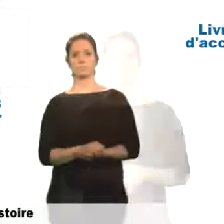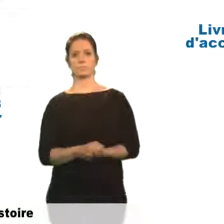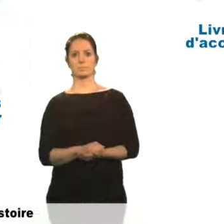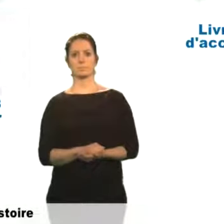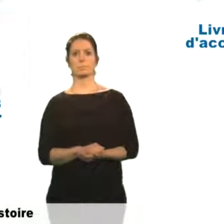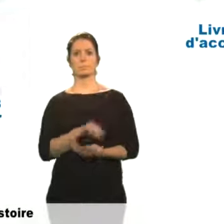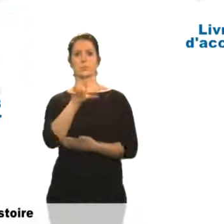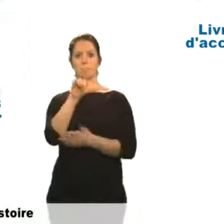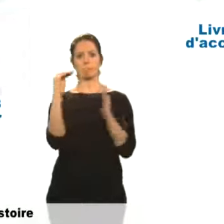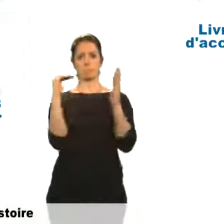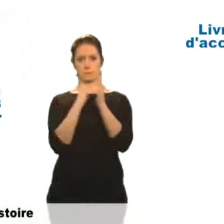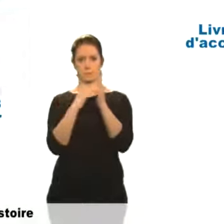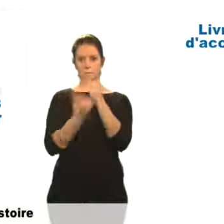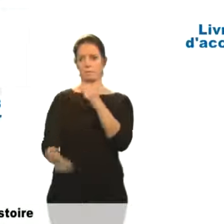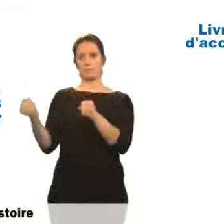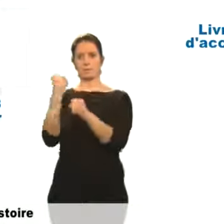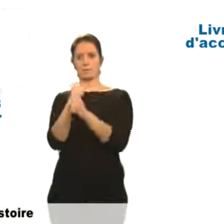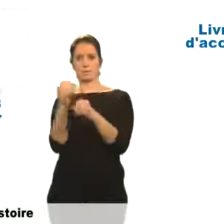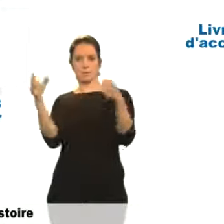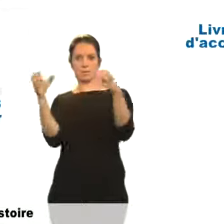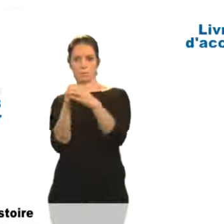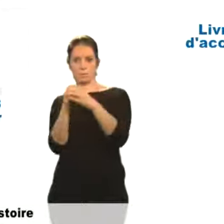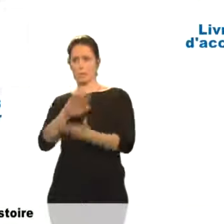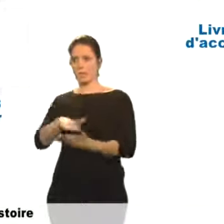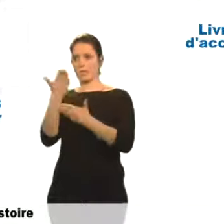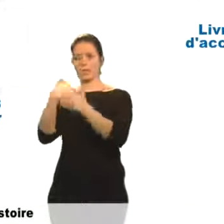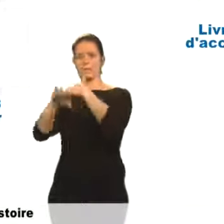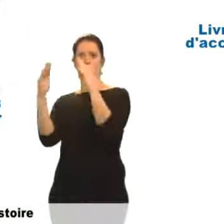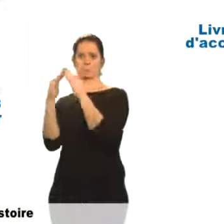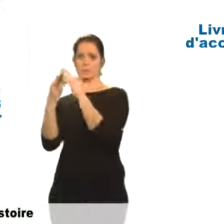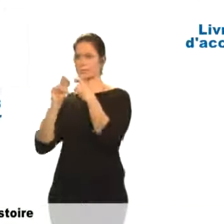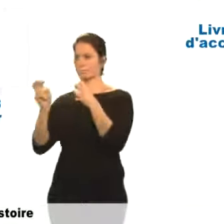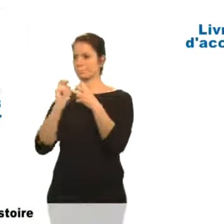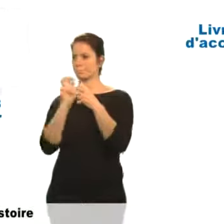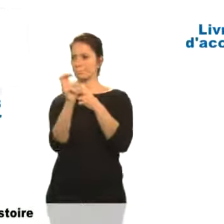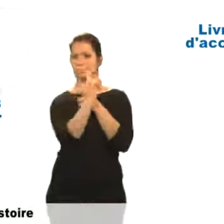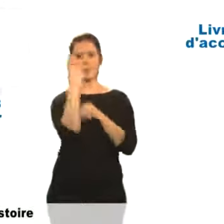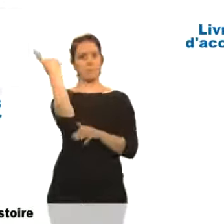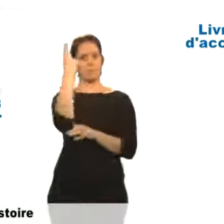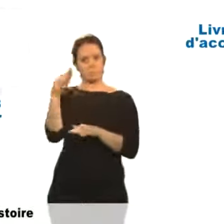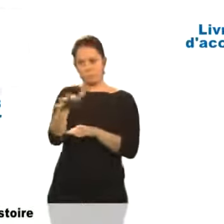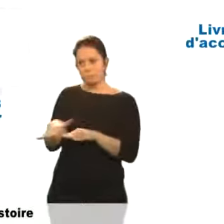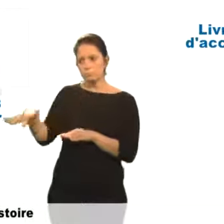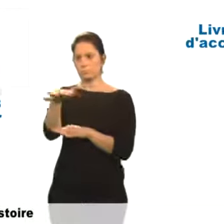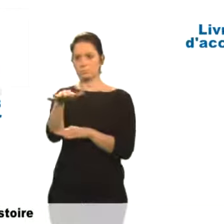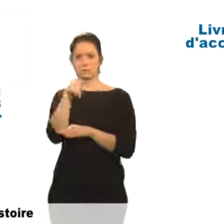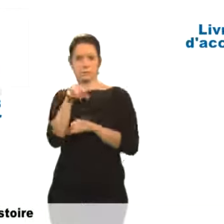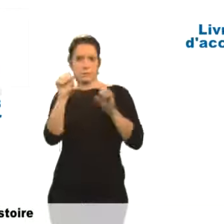2000. Mise en place d'une équipe d'aide à domicile volante à Mulhouse, capable d'intervenir pour effectuer des